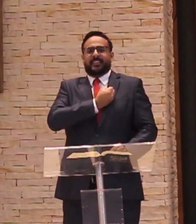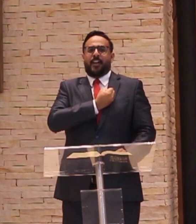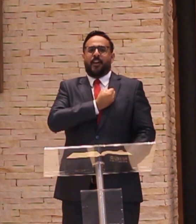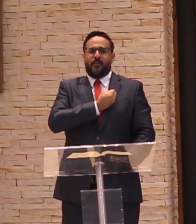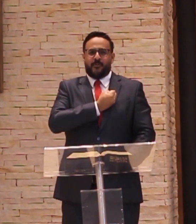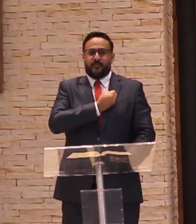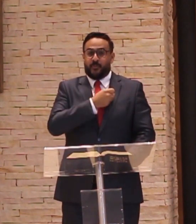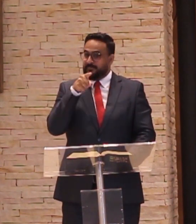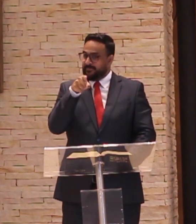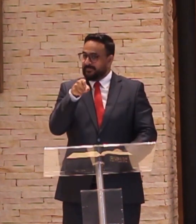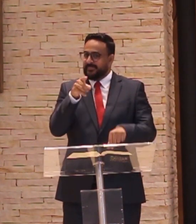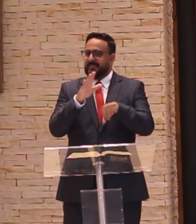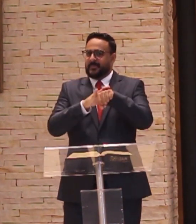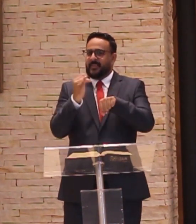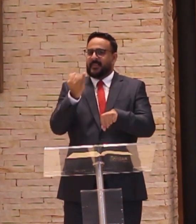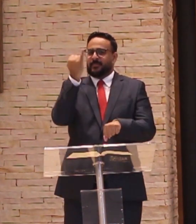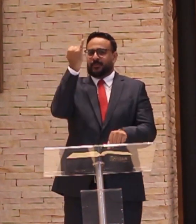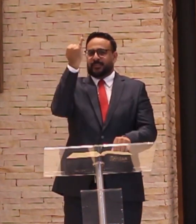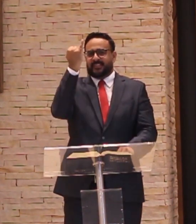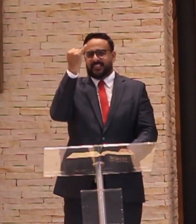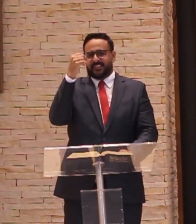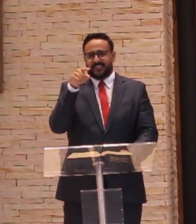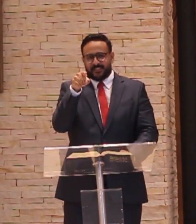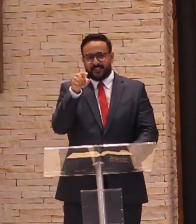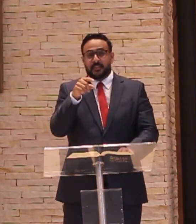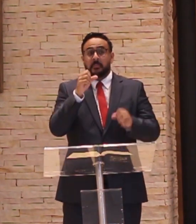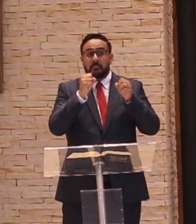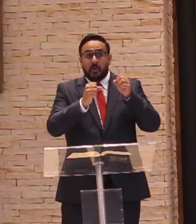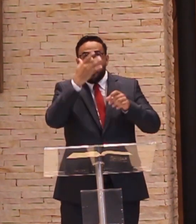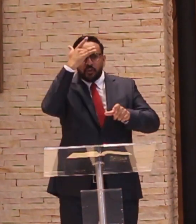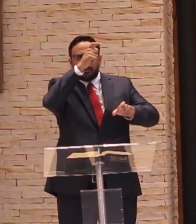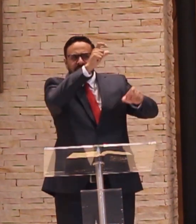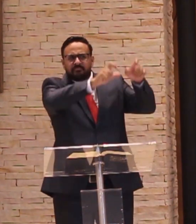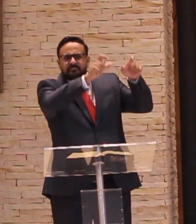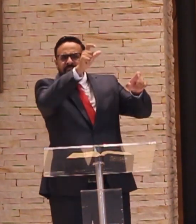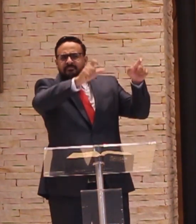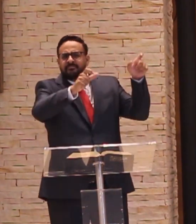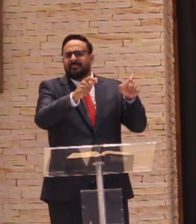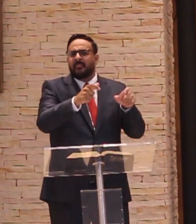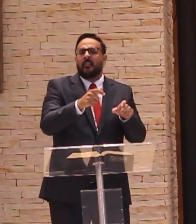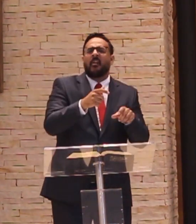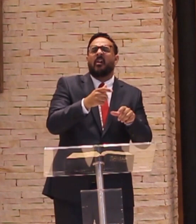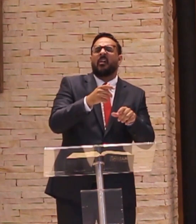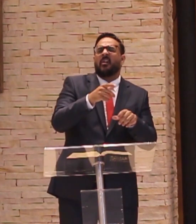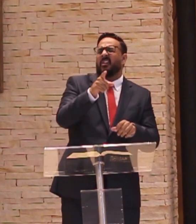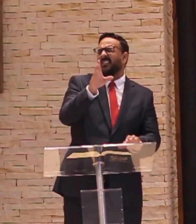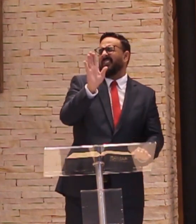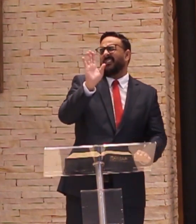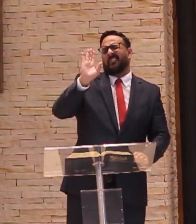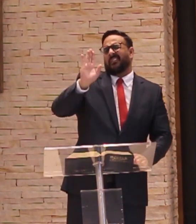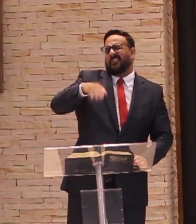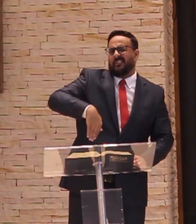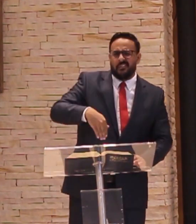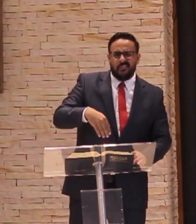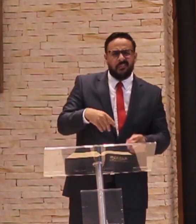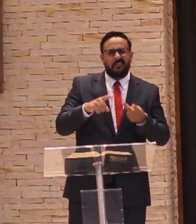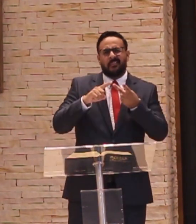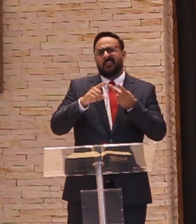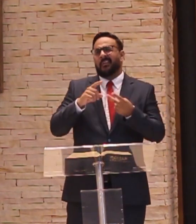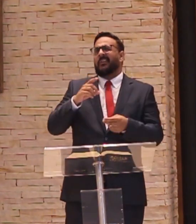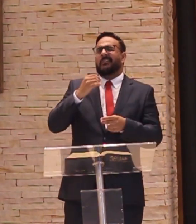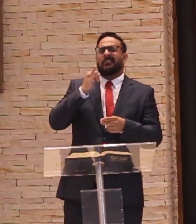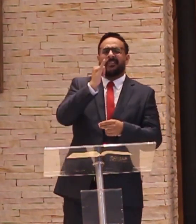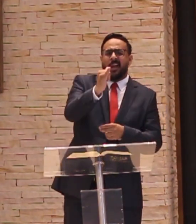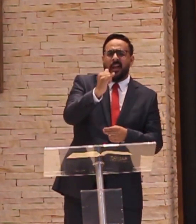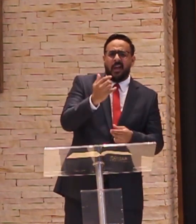Ele vai transformar a sua vida, Ele vai te salvar. Porque o mais importante é você confiar na palavra de Deus. Mesmo